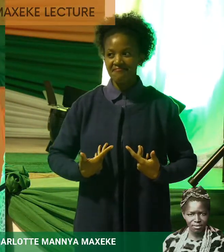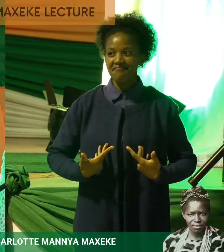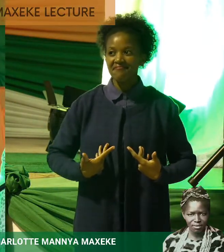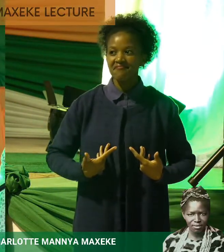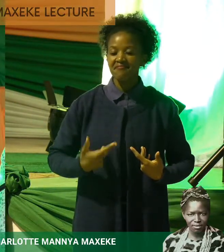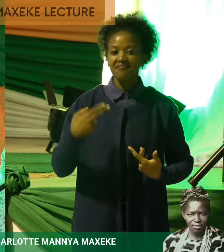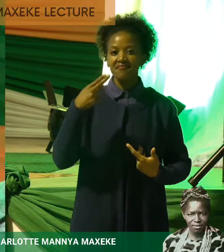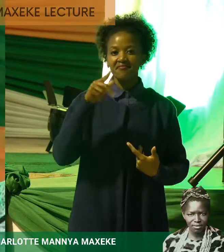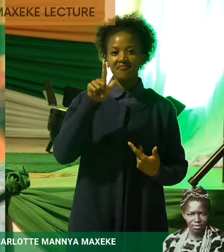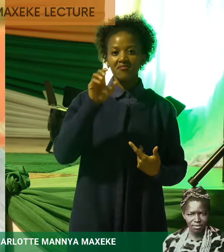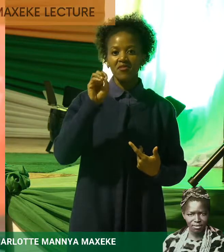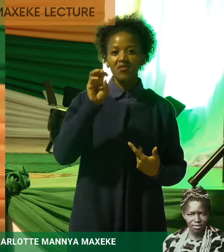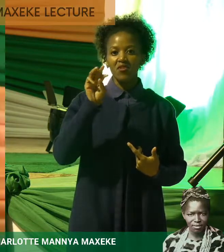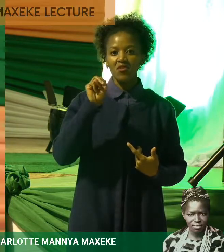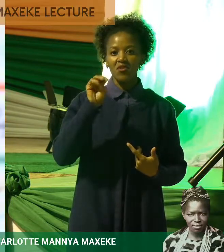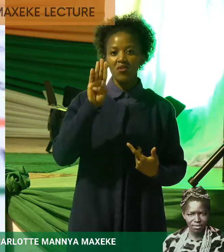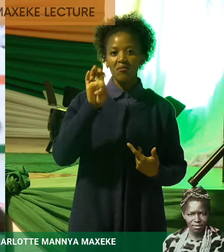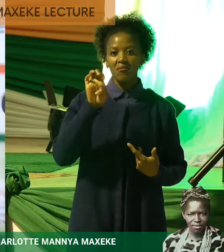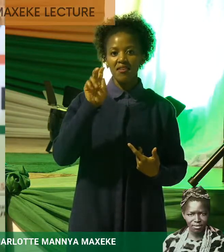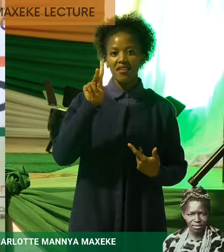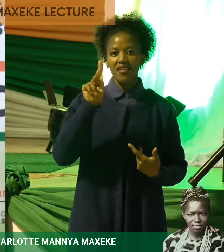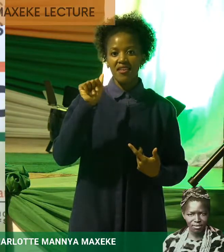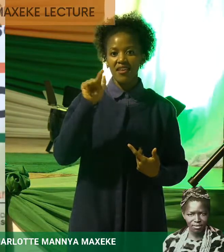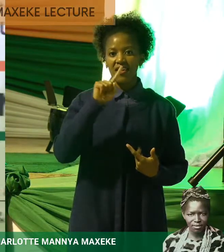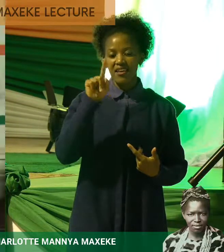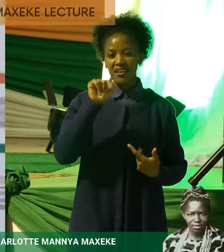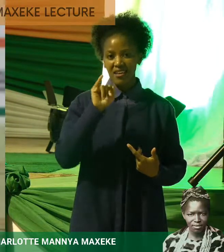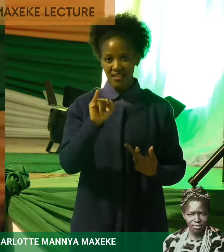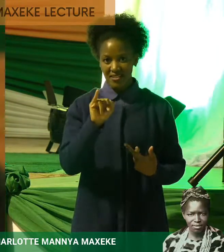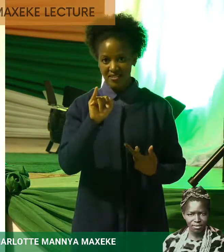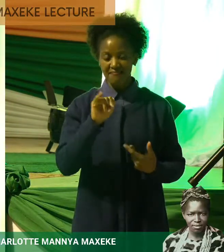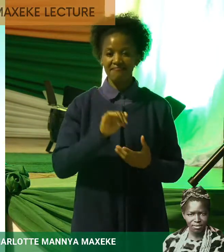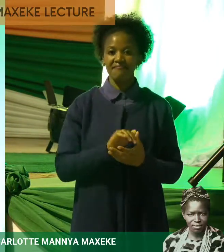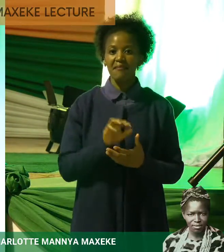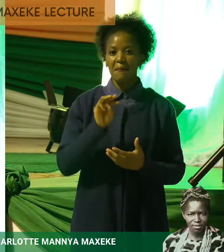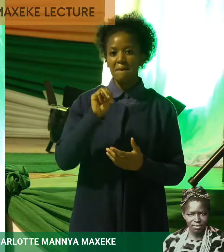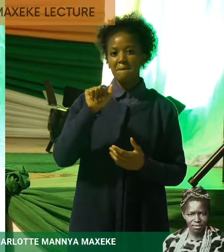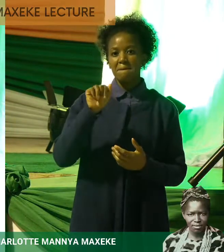Andizoyibambi. Mhlombekazi makwefana lo, mamtolo. Mangwenya ngoma kaMsingeni.